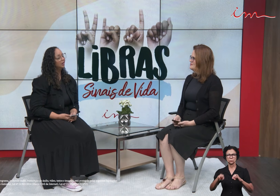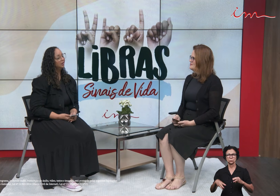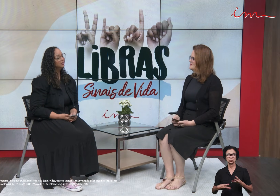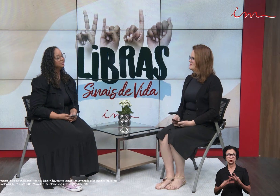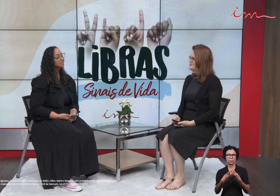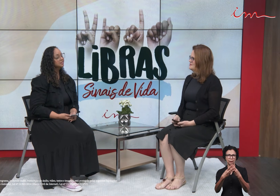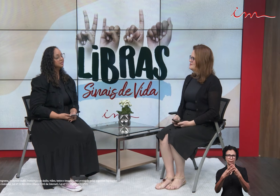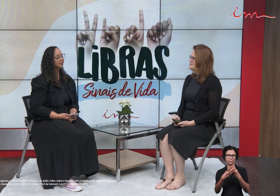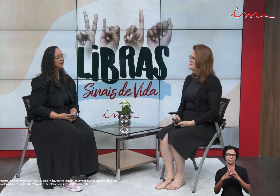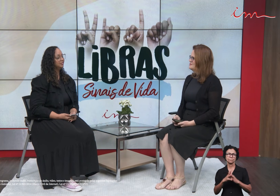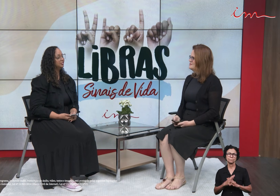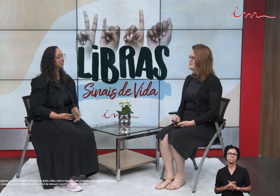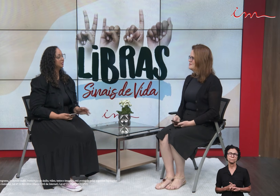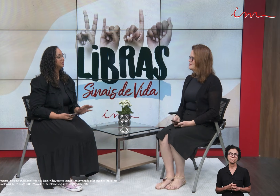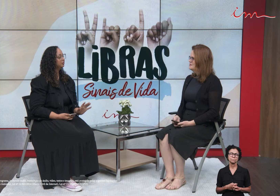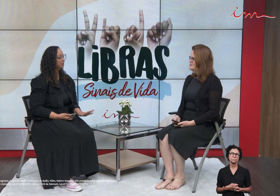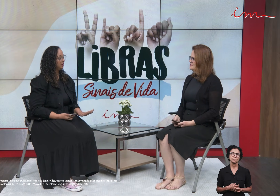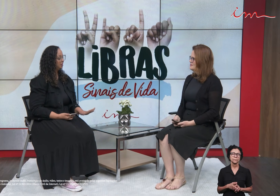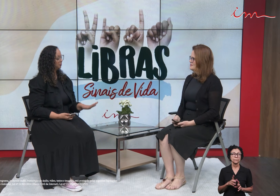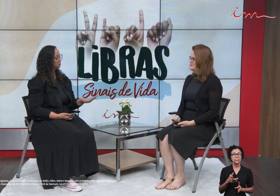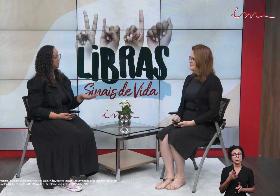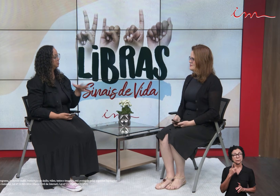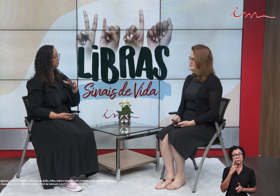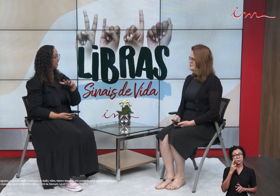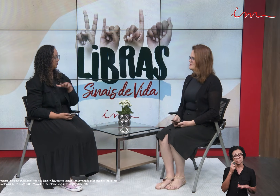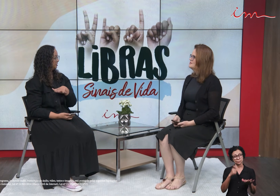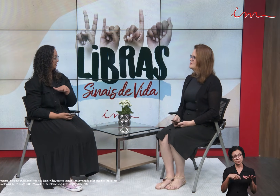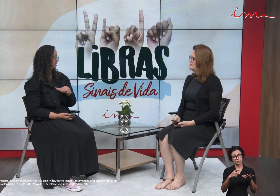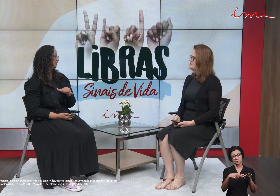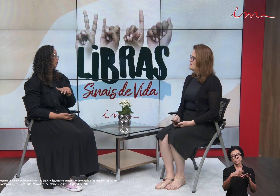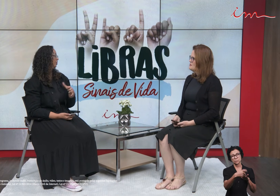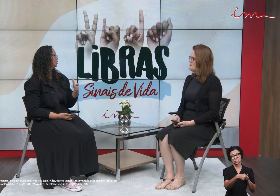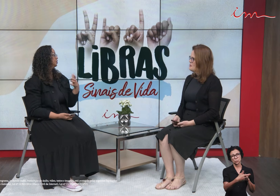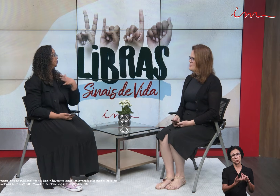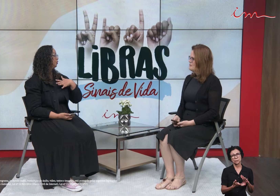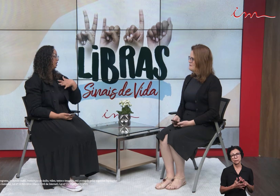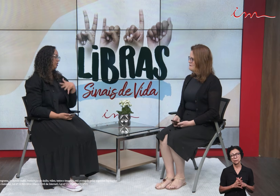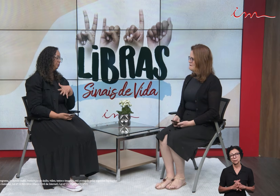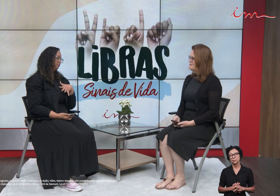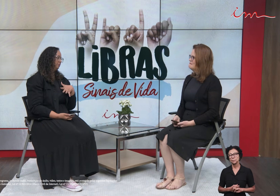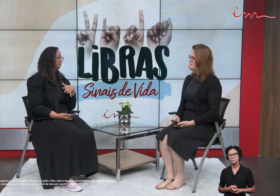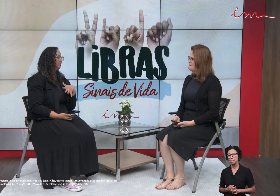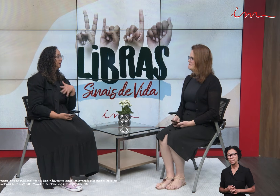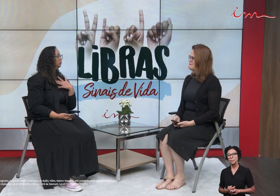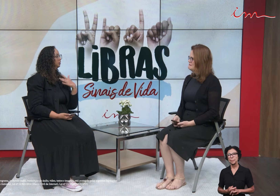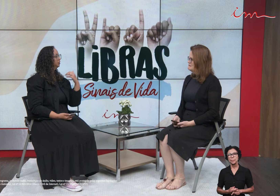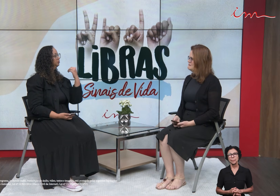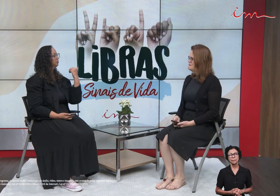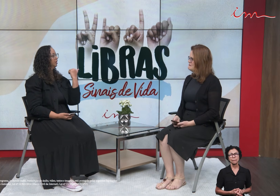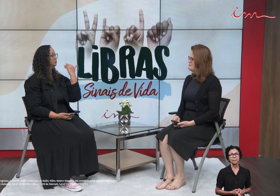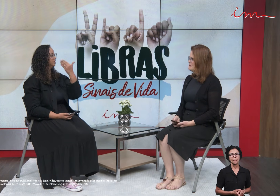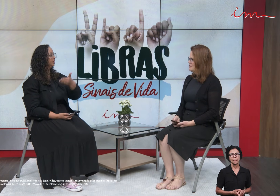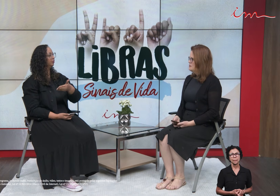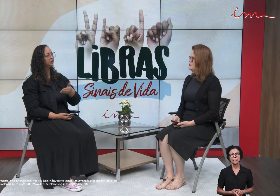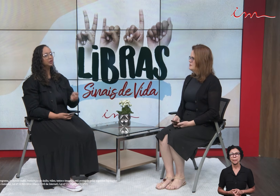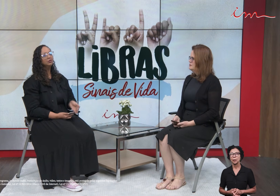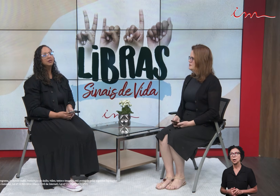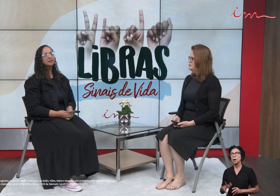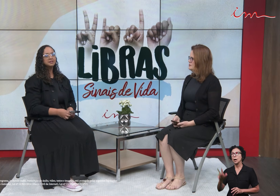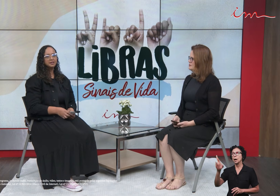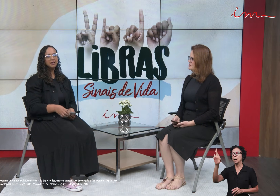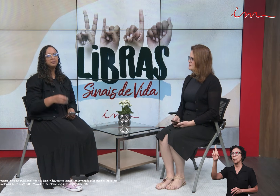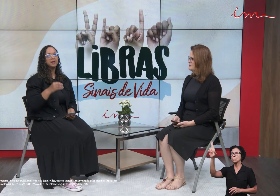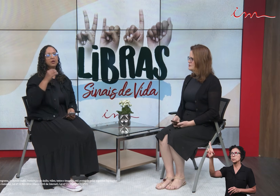Então, antes a gente já tem que ver os personagens, né, então, sou eu adorando ao Senhor,